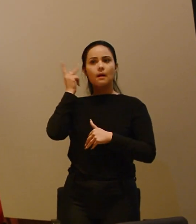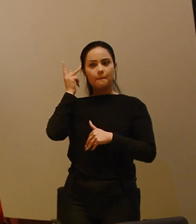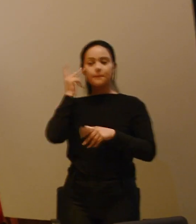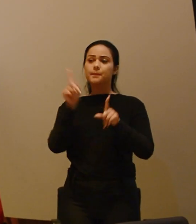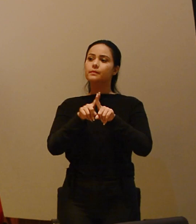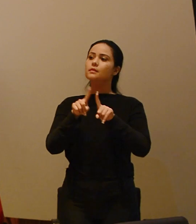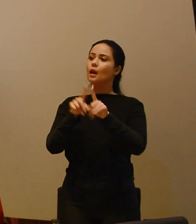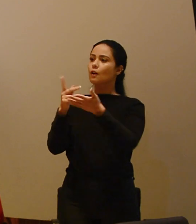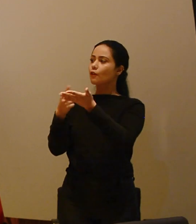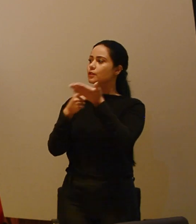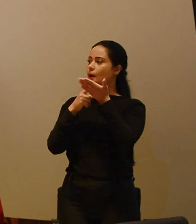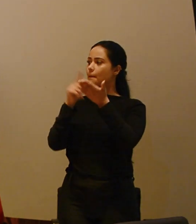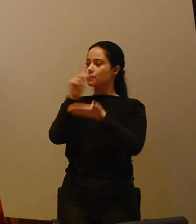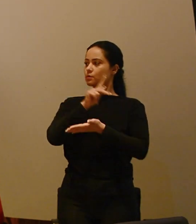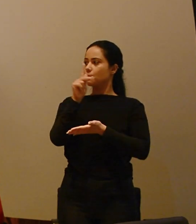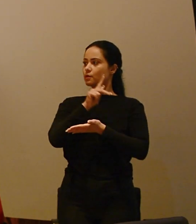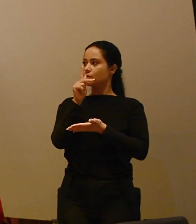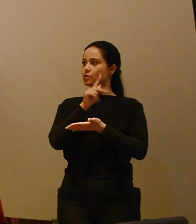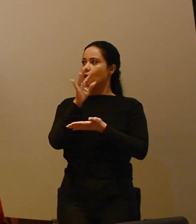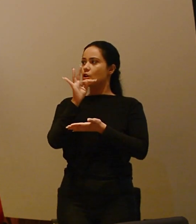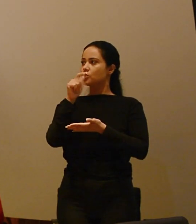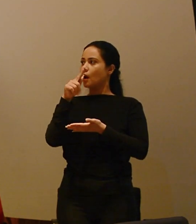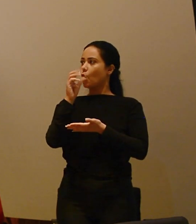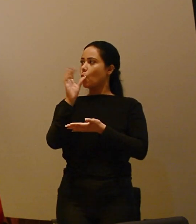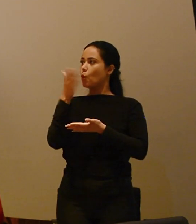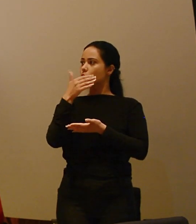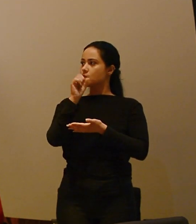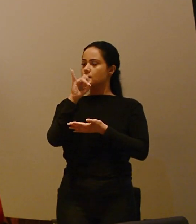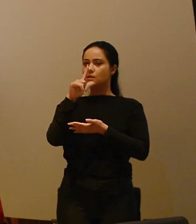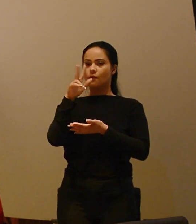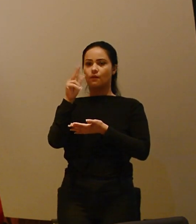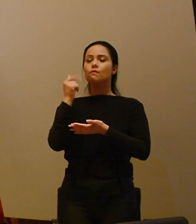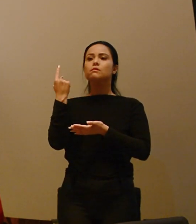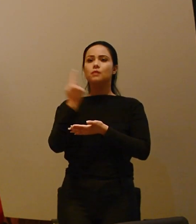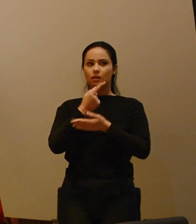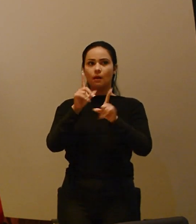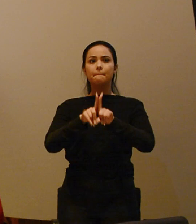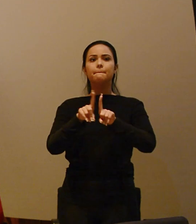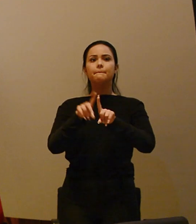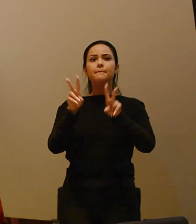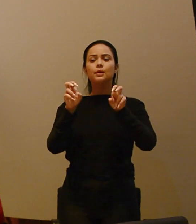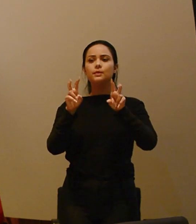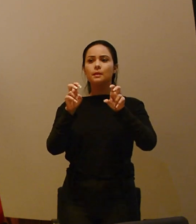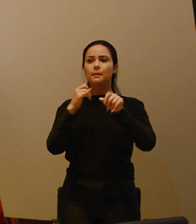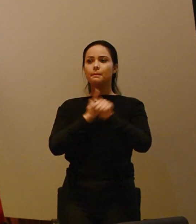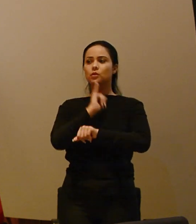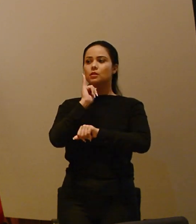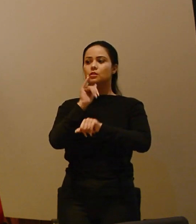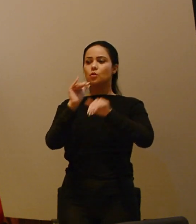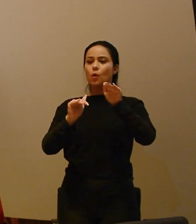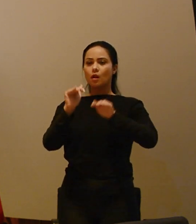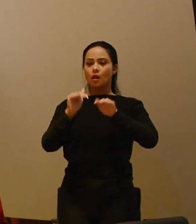também convidamos o professor Tiago Silva. Ele traz também o tema a importância do